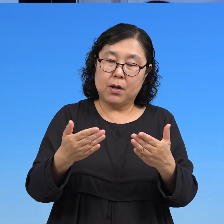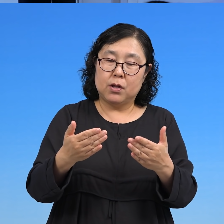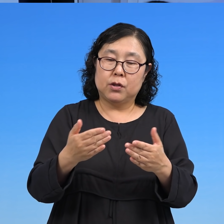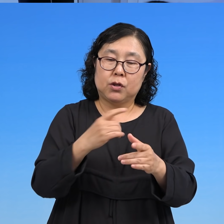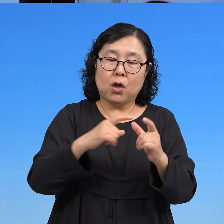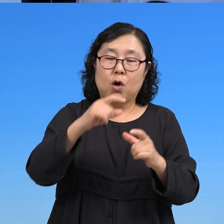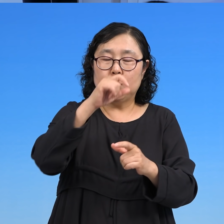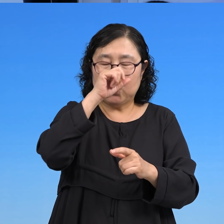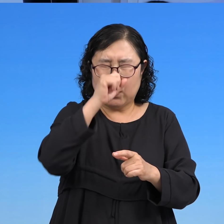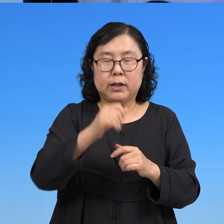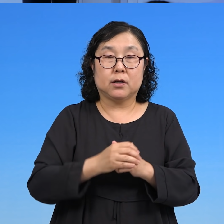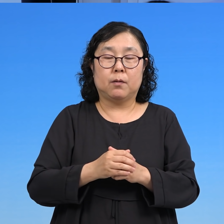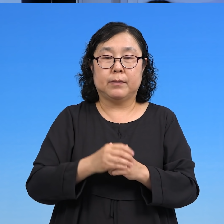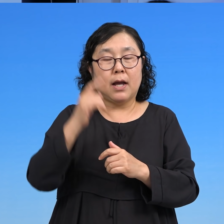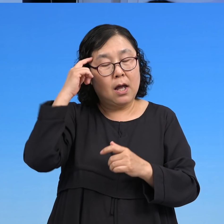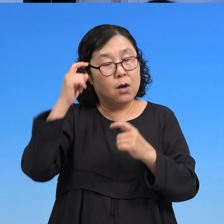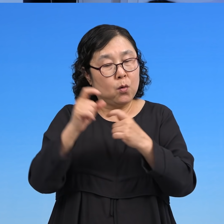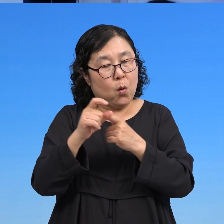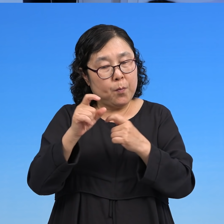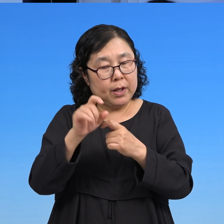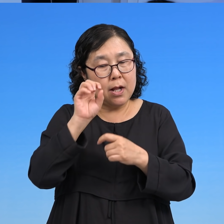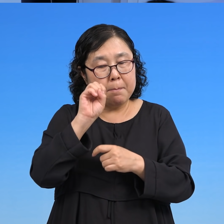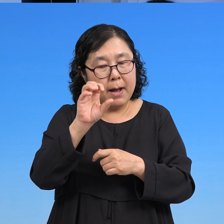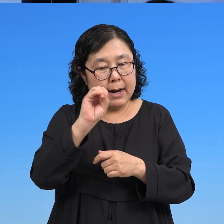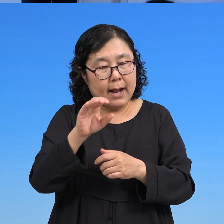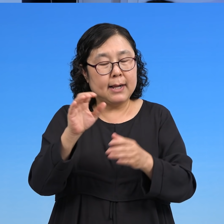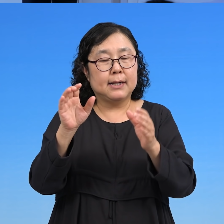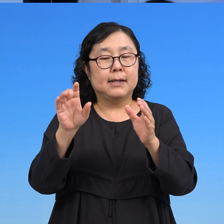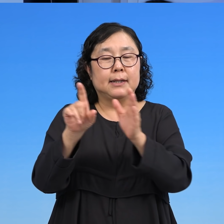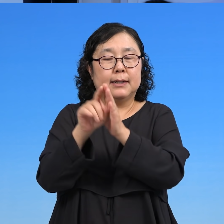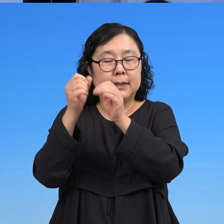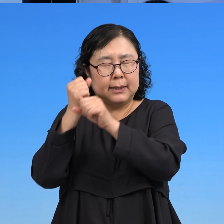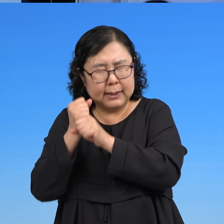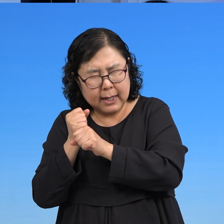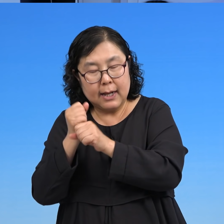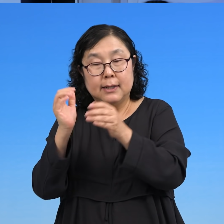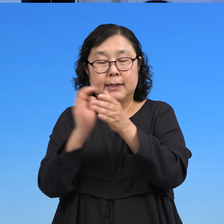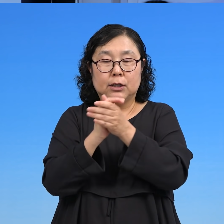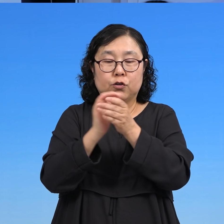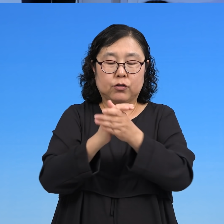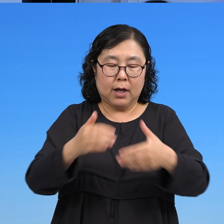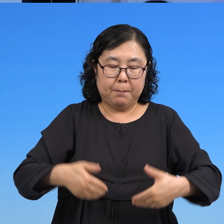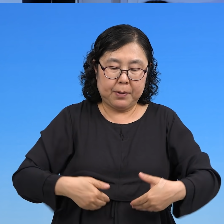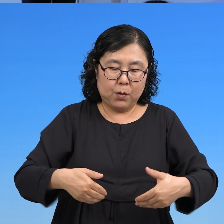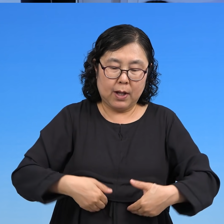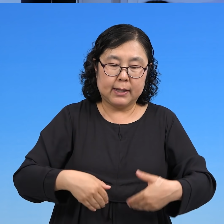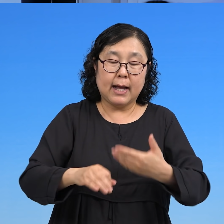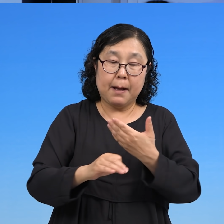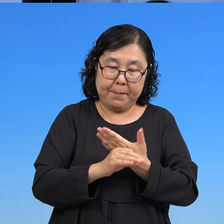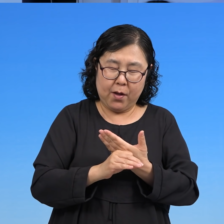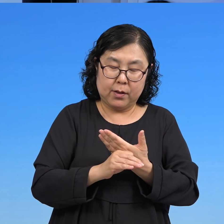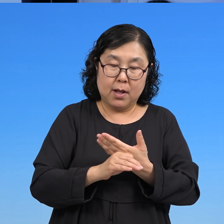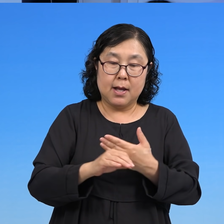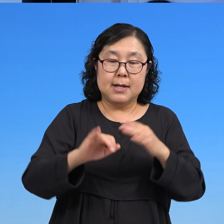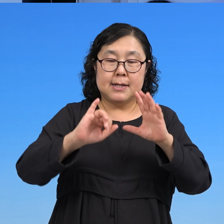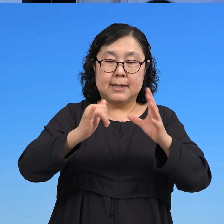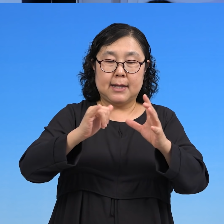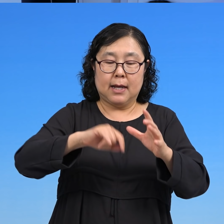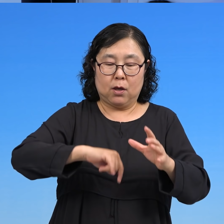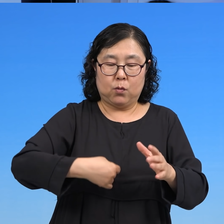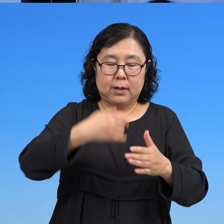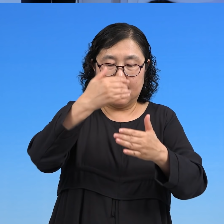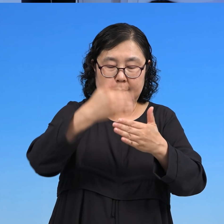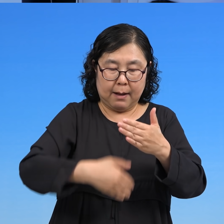거예요. 고민을 털어놓을 상대가 필요하다면, 의지할 친구가 필요하다면, 세상이 모두 사라진 듯하고